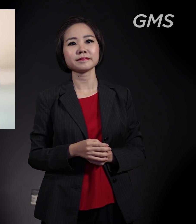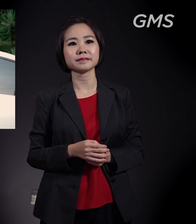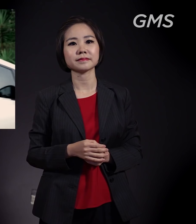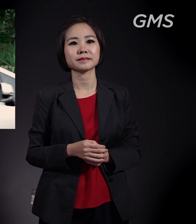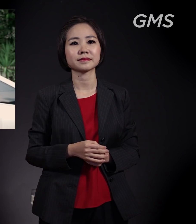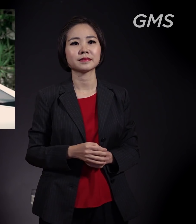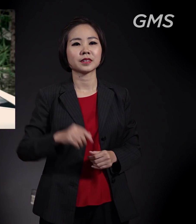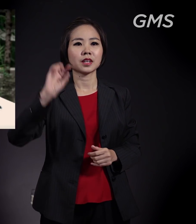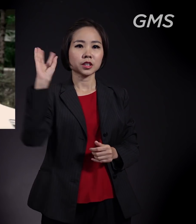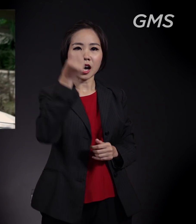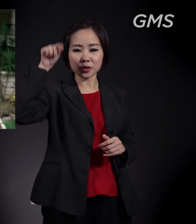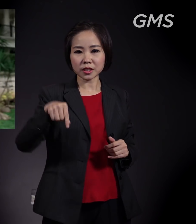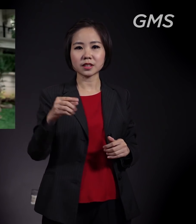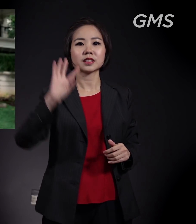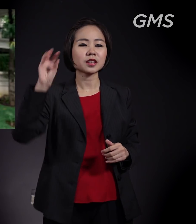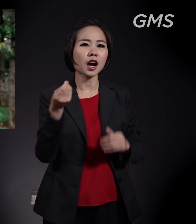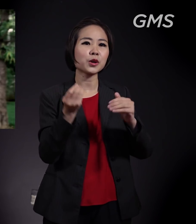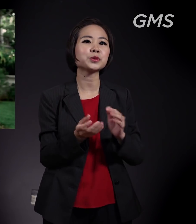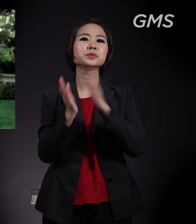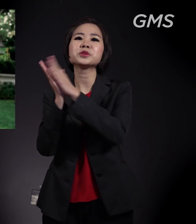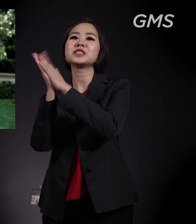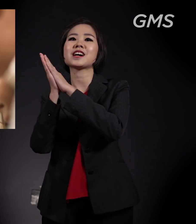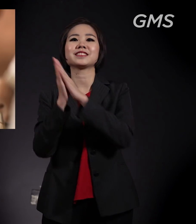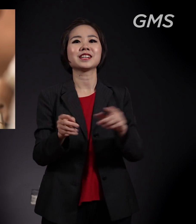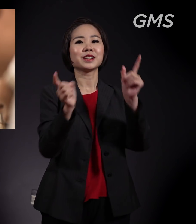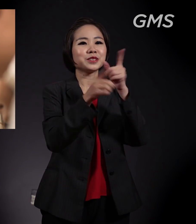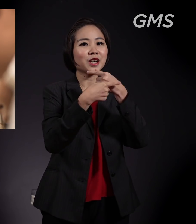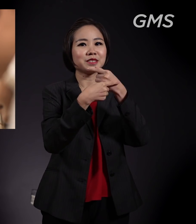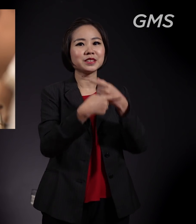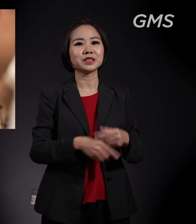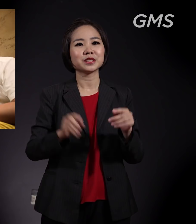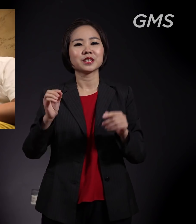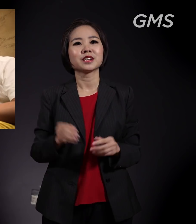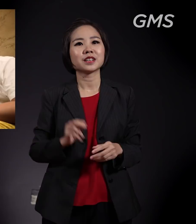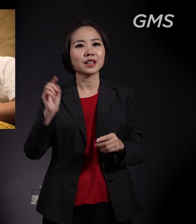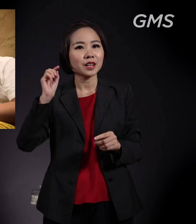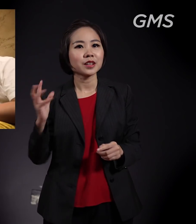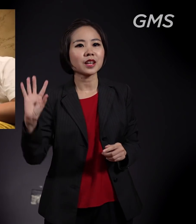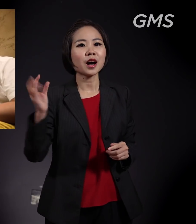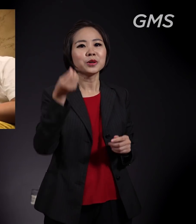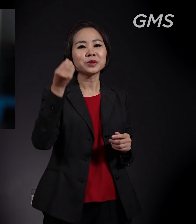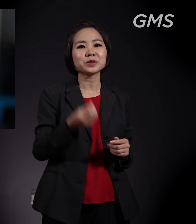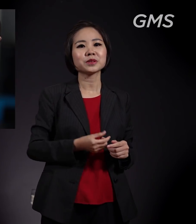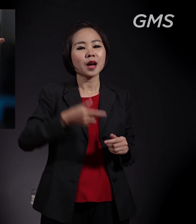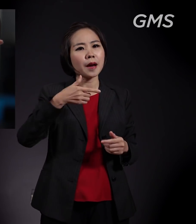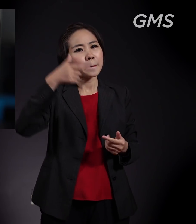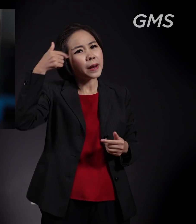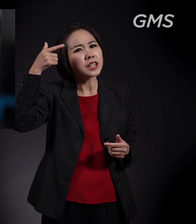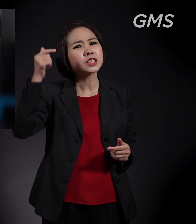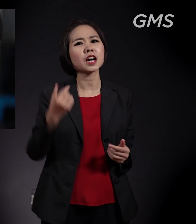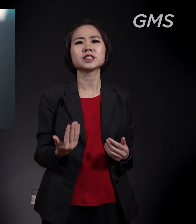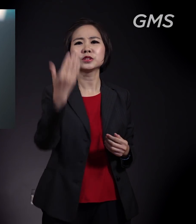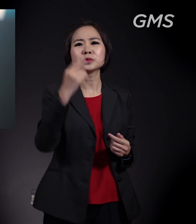The year of praise, tahun pujian menjadi sebuah petualangan yang tiada dua. Menjadi sebuah pelajaran hidup yang langsung